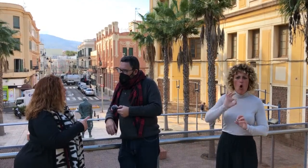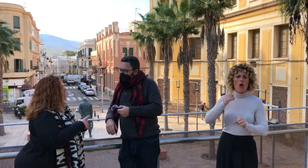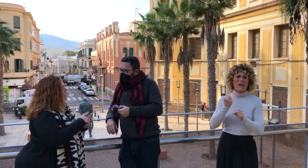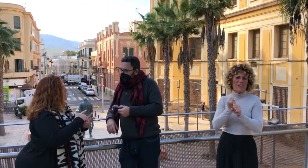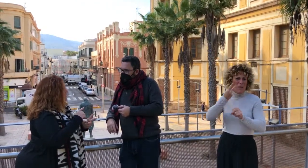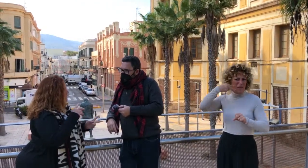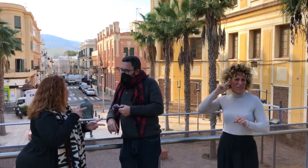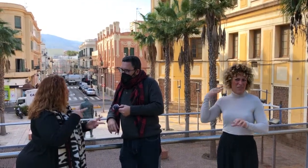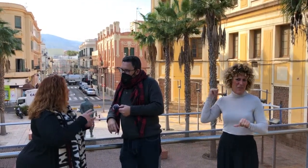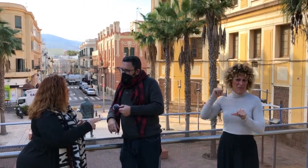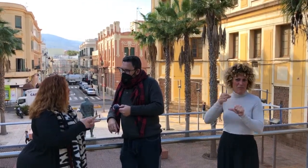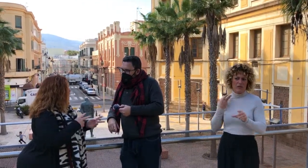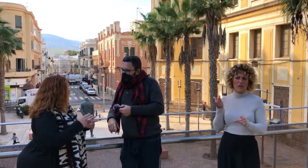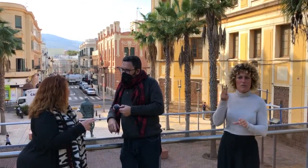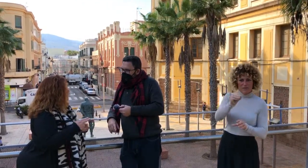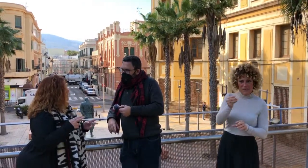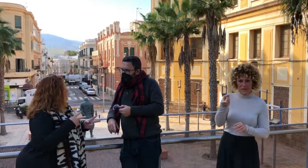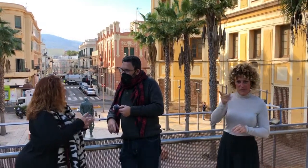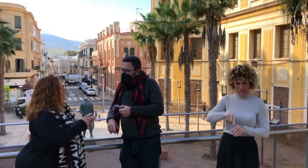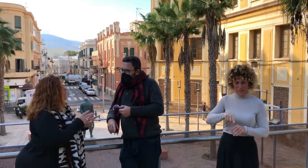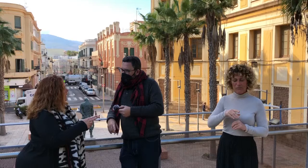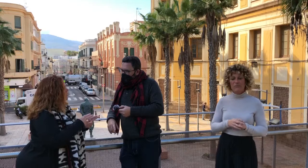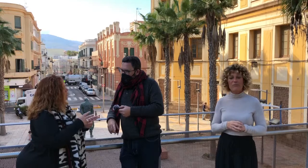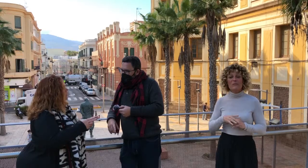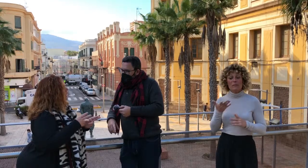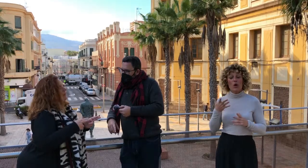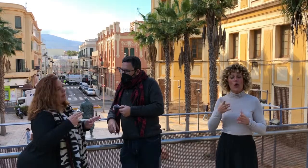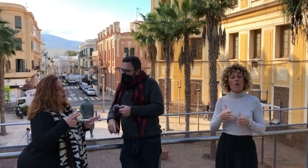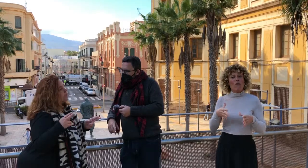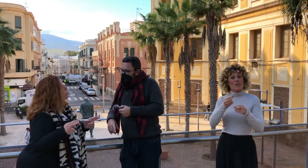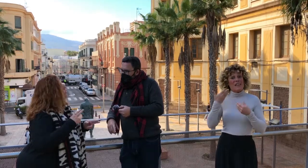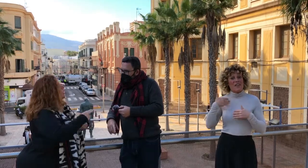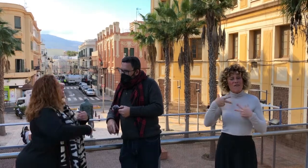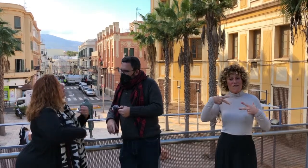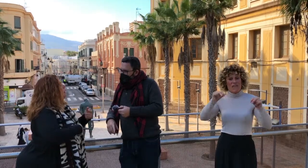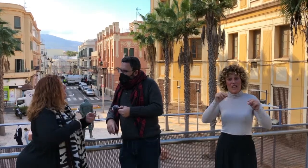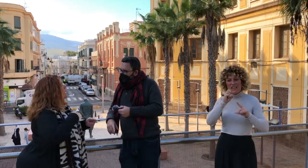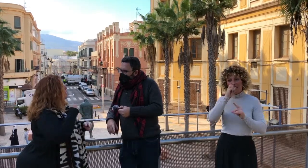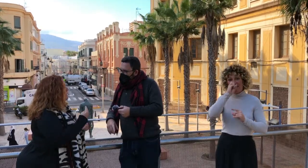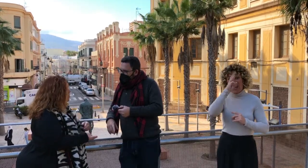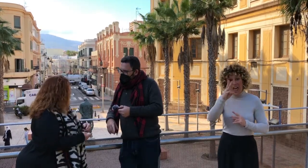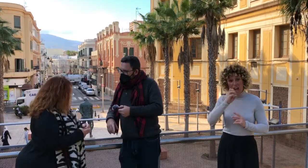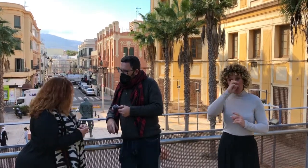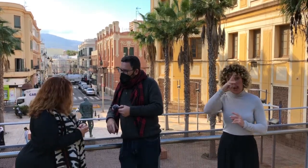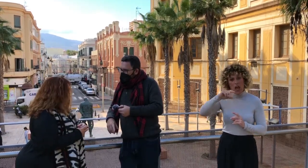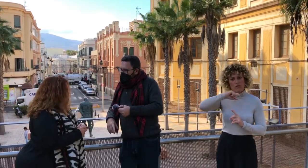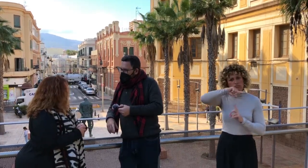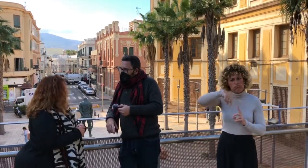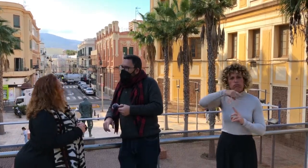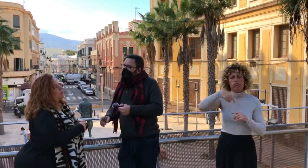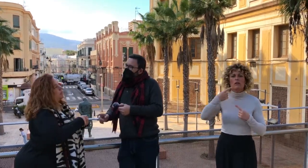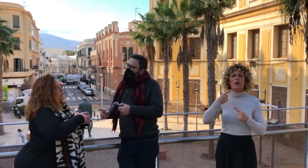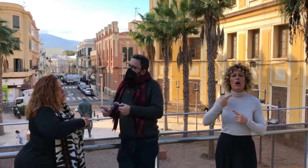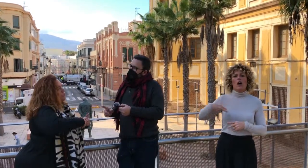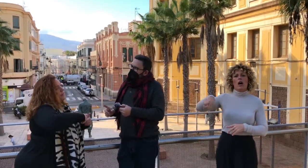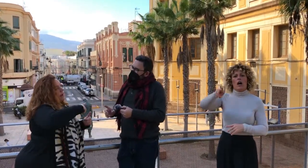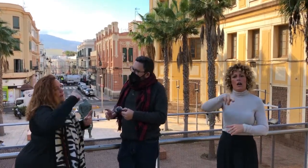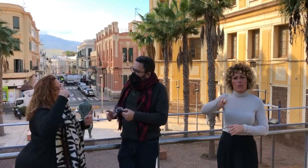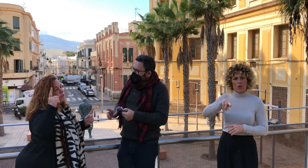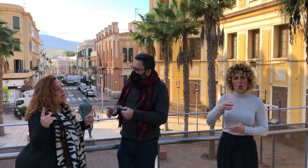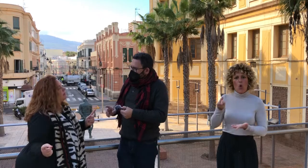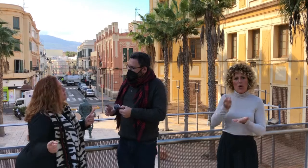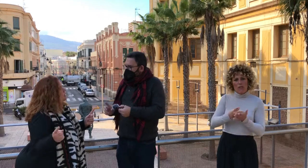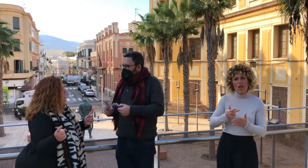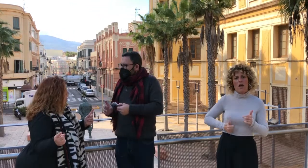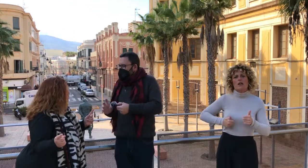prolonga y esa bolsa se acaba. Se va terminando cada 3 años y tienes que volver a repetir el proceso. Y este proceso se está